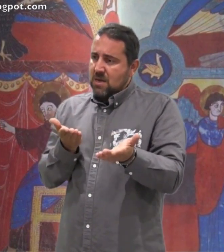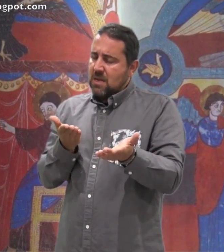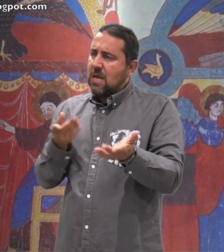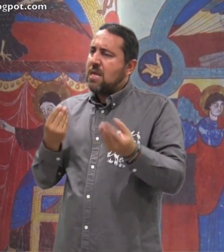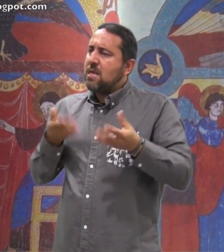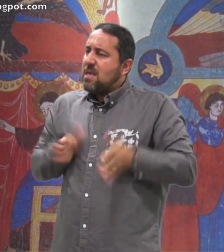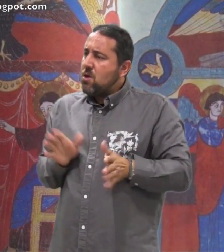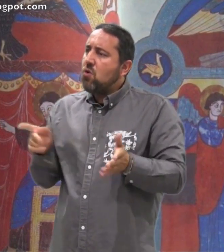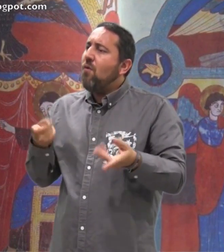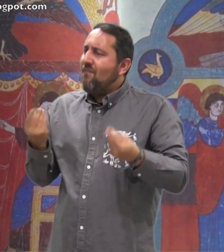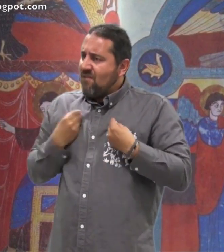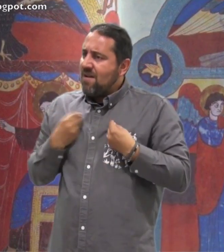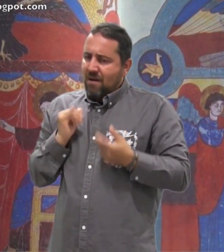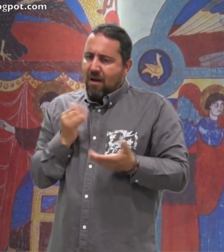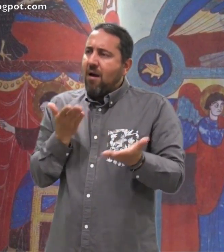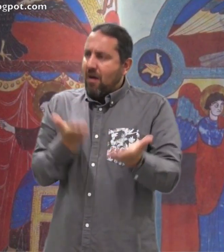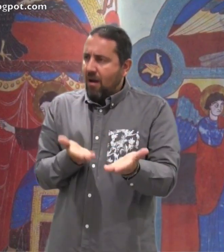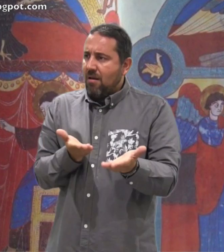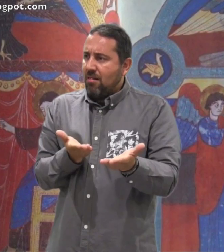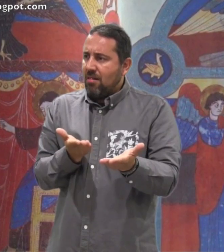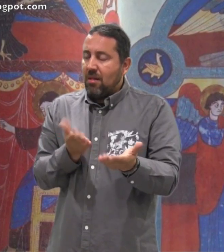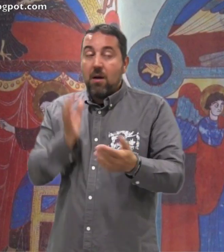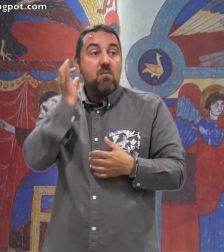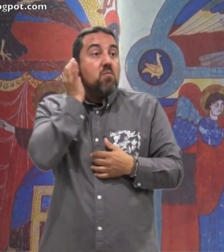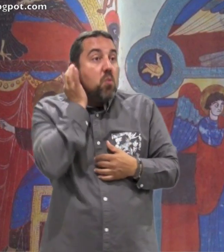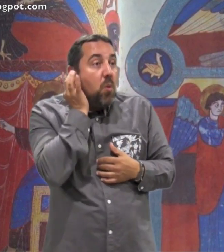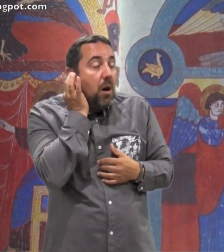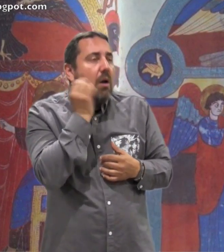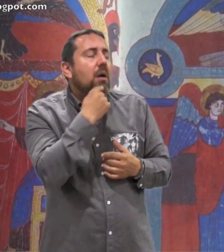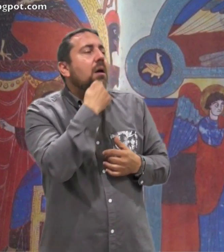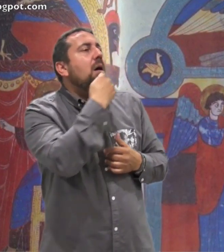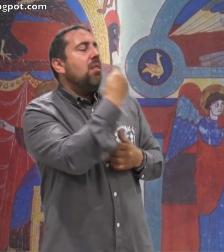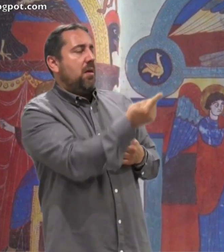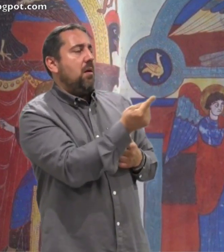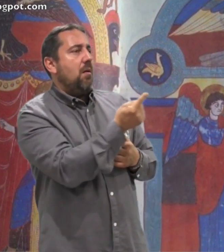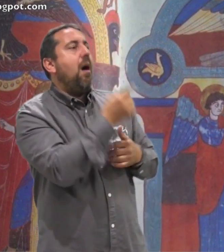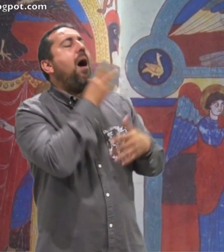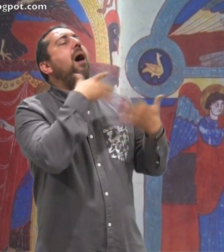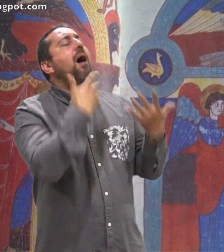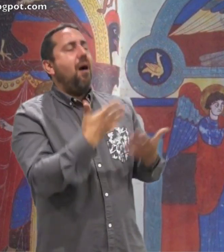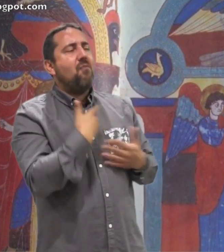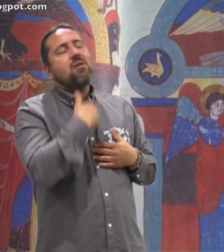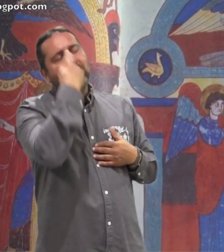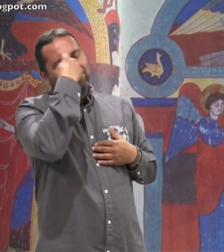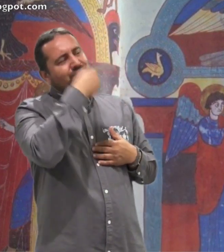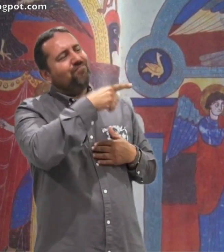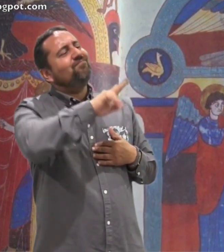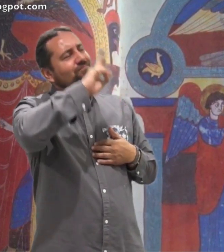diciendo: Mira, tu hijo está vivo. La mujer dijo a Elías: Ahora sé que